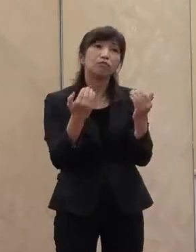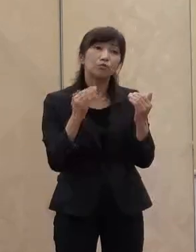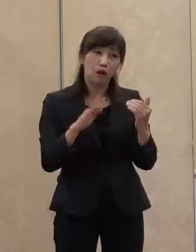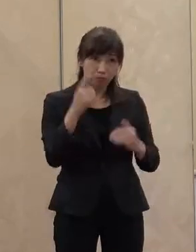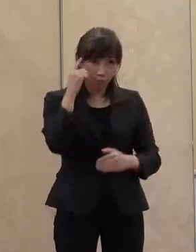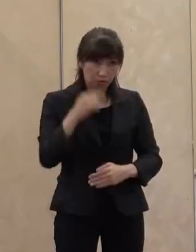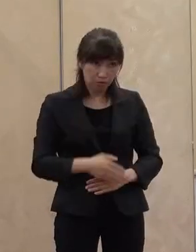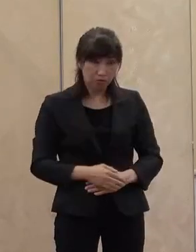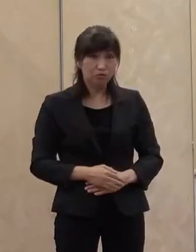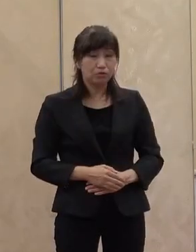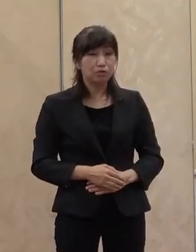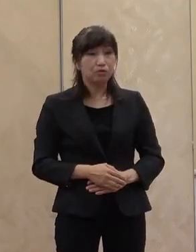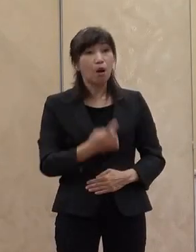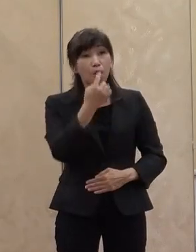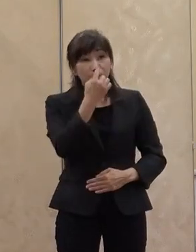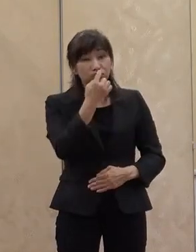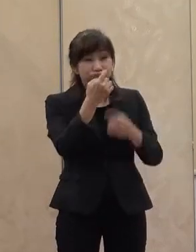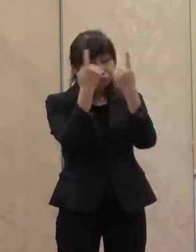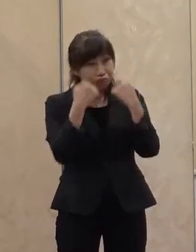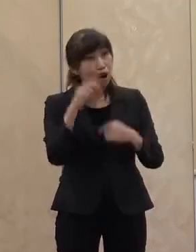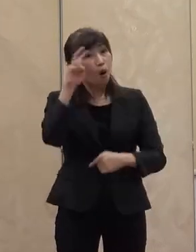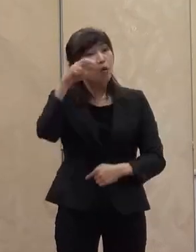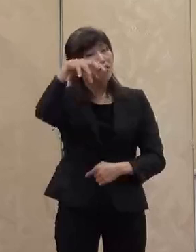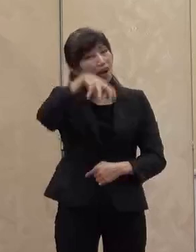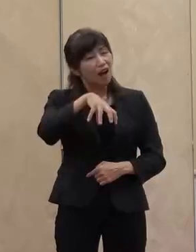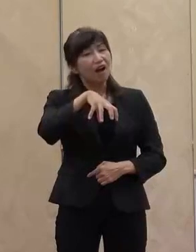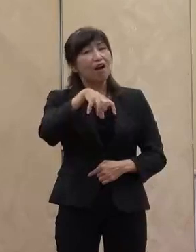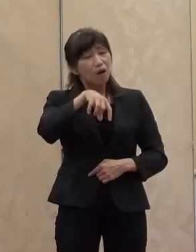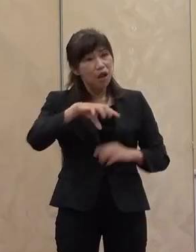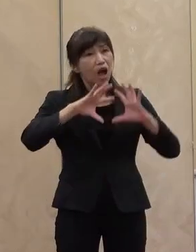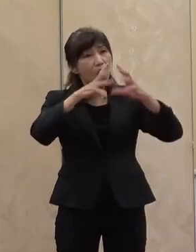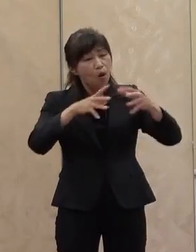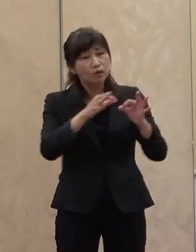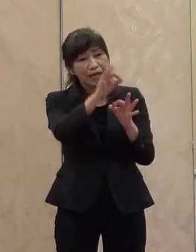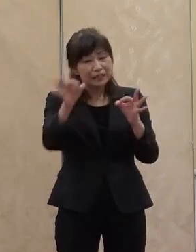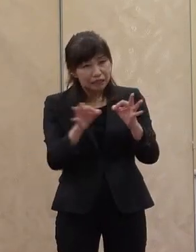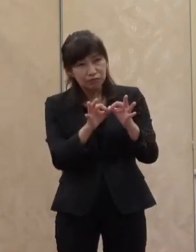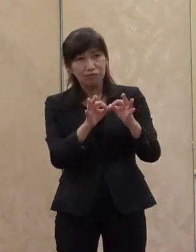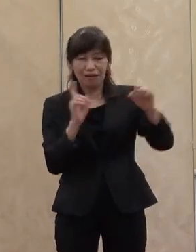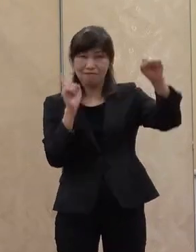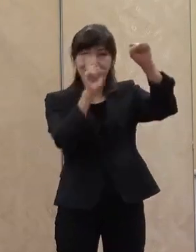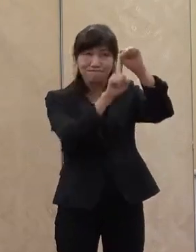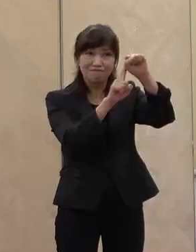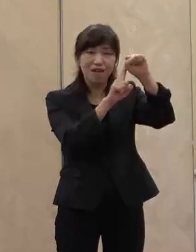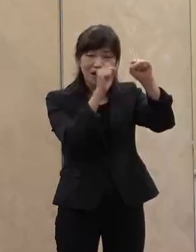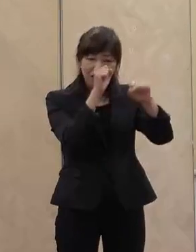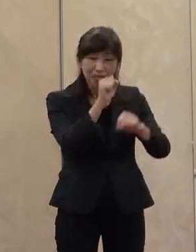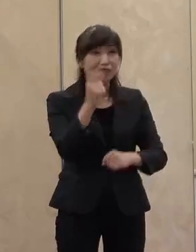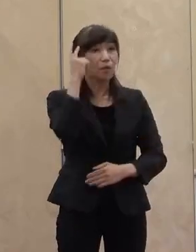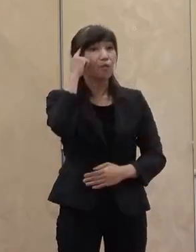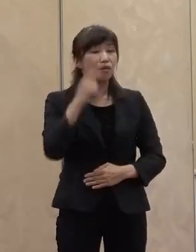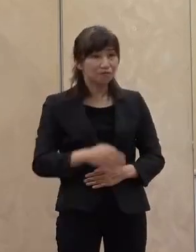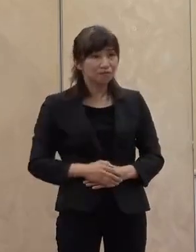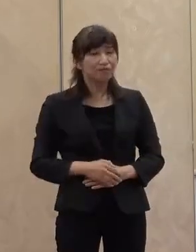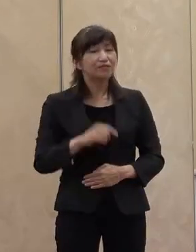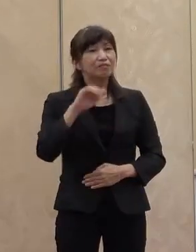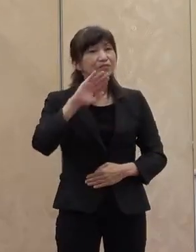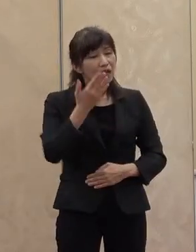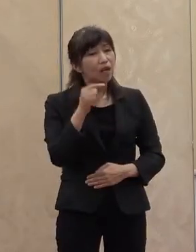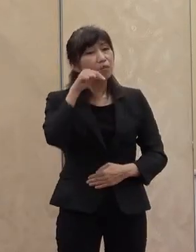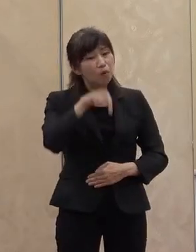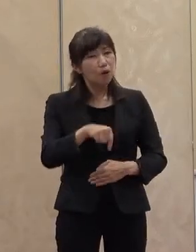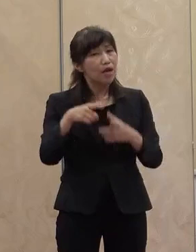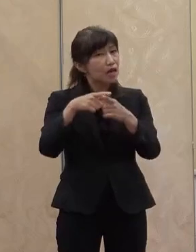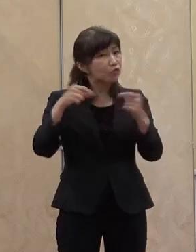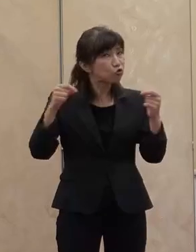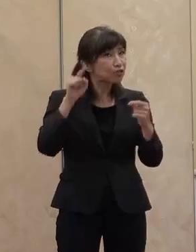自身は大阪が国際金融都市を目指すべきだと思っています。そこは国との協力関係